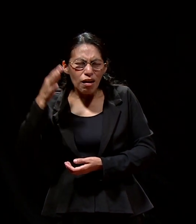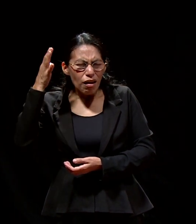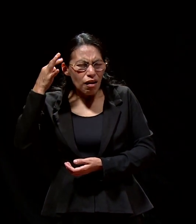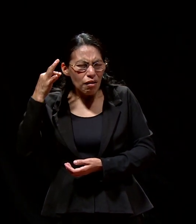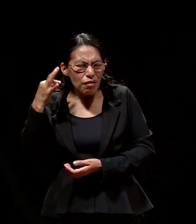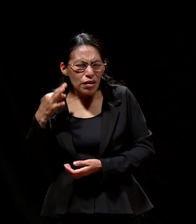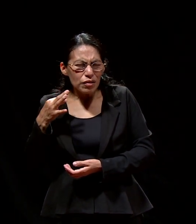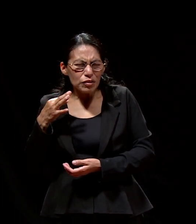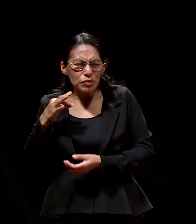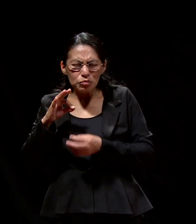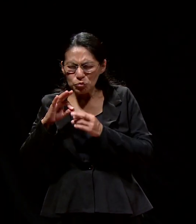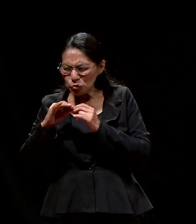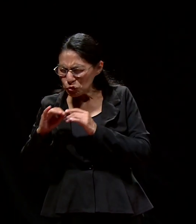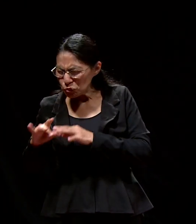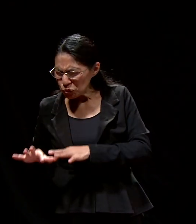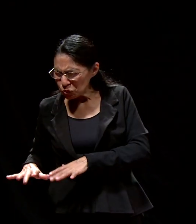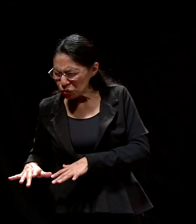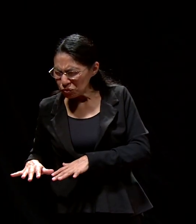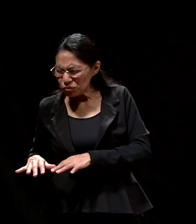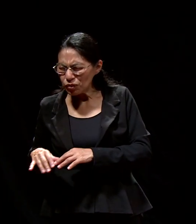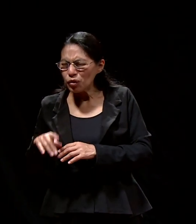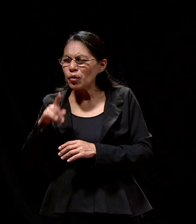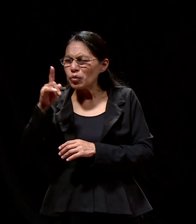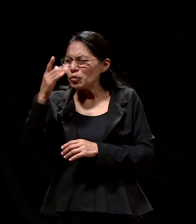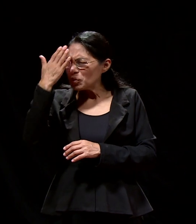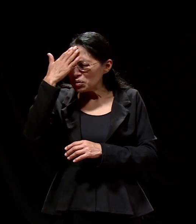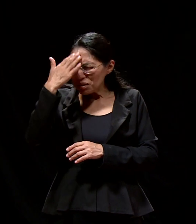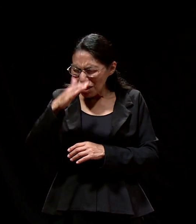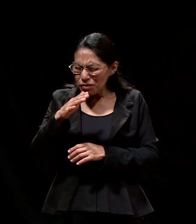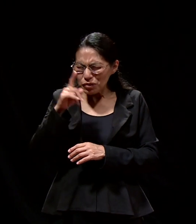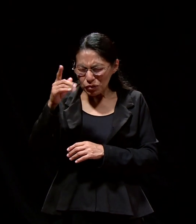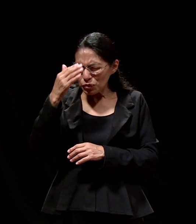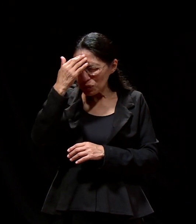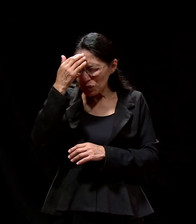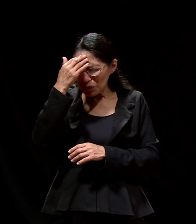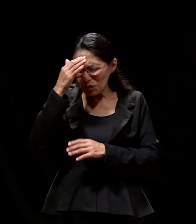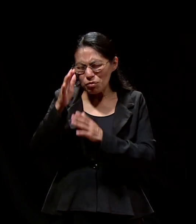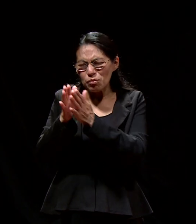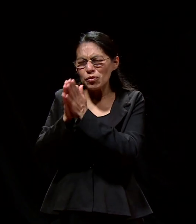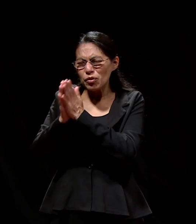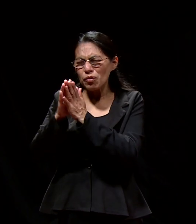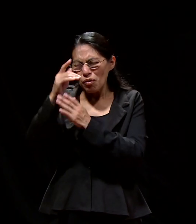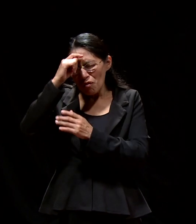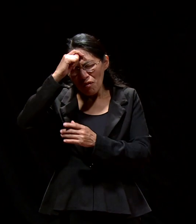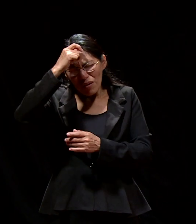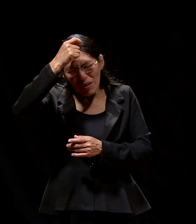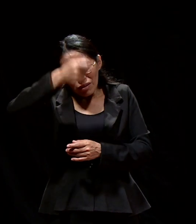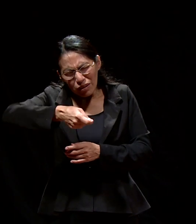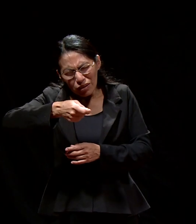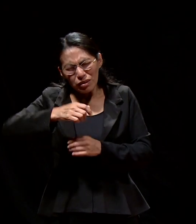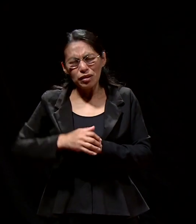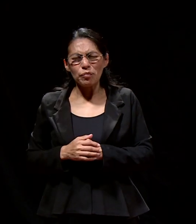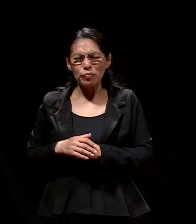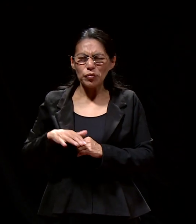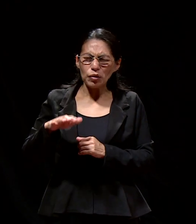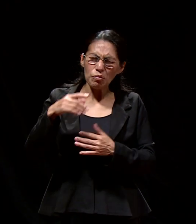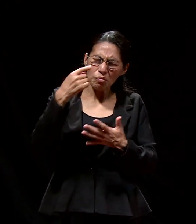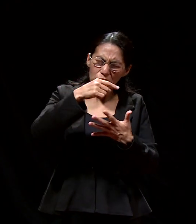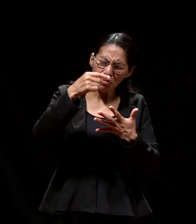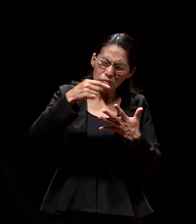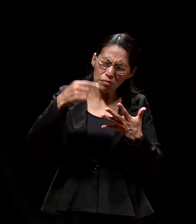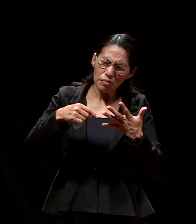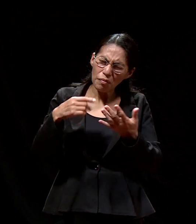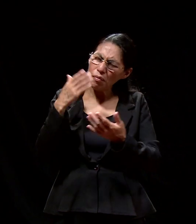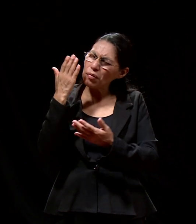cae eres un Dios de amor maravilloso ponemos en tu divinas malos cada